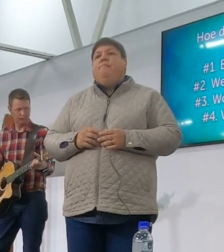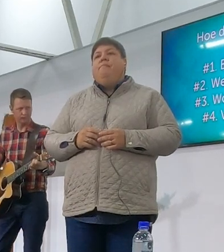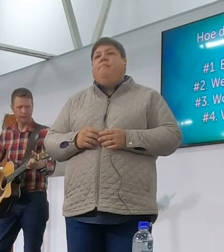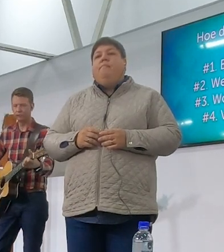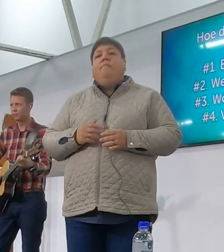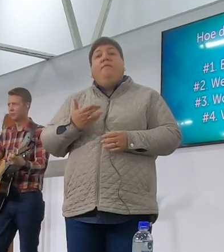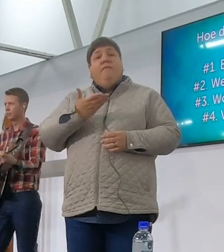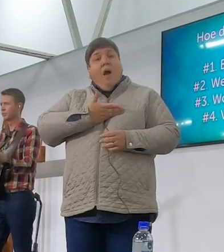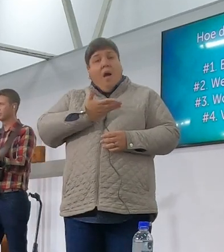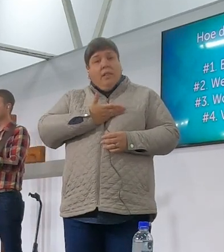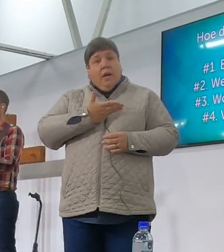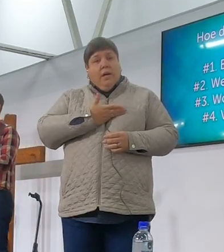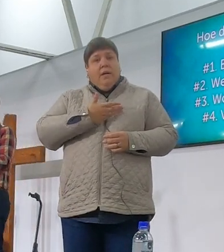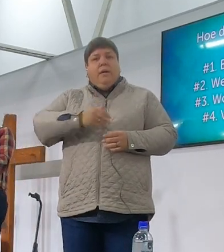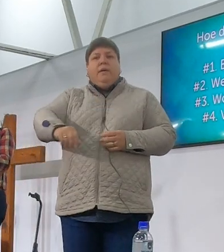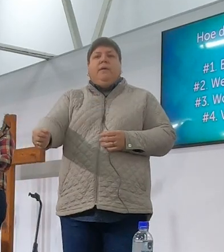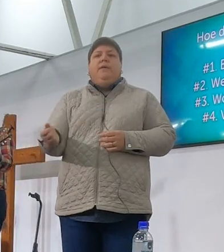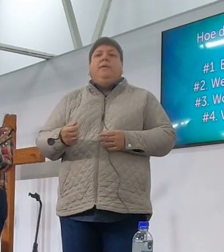Vader,